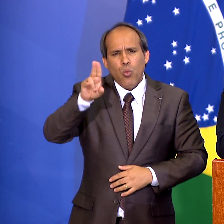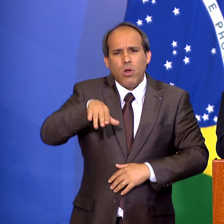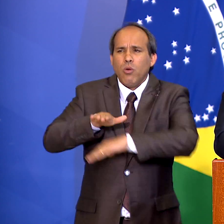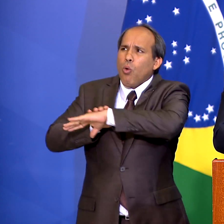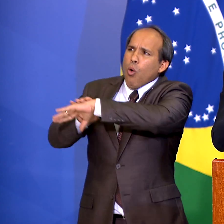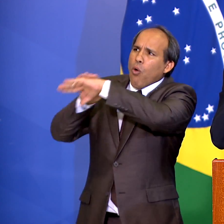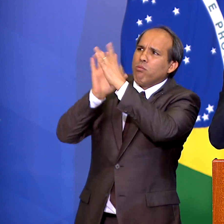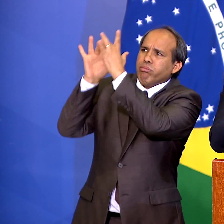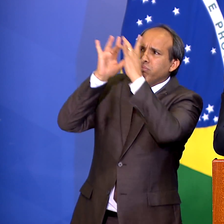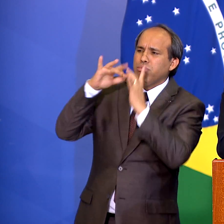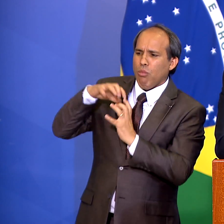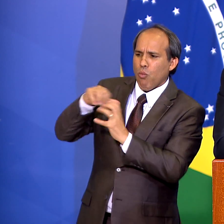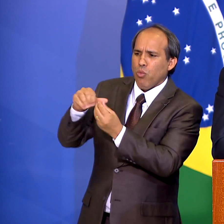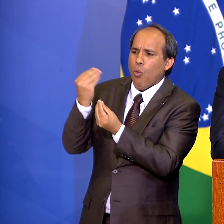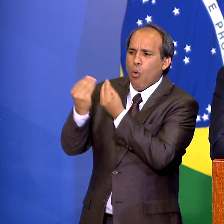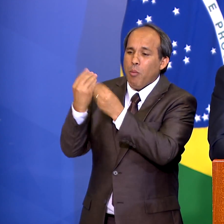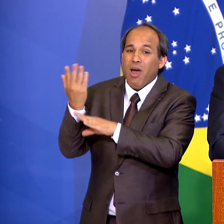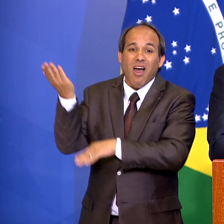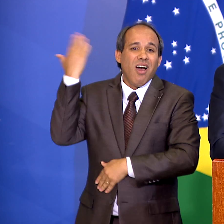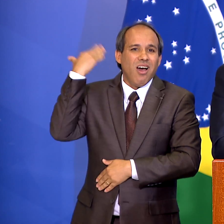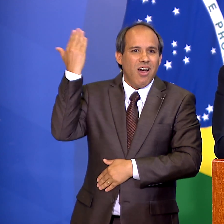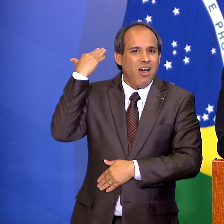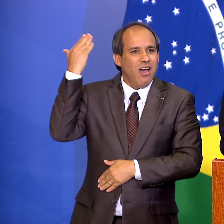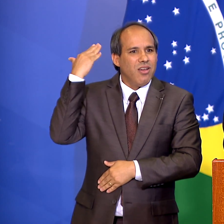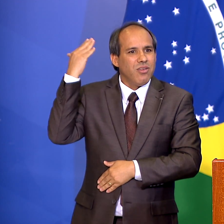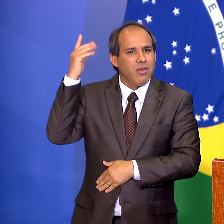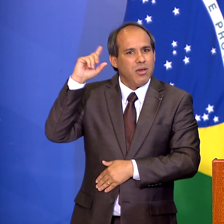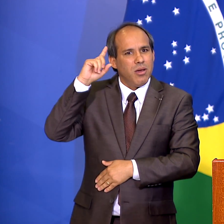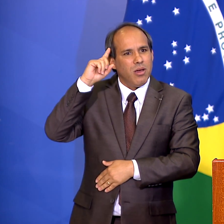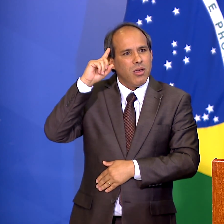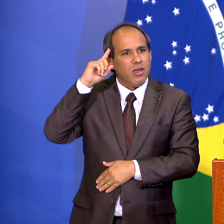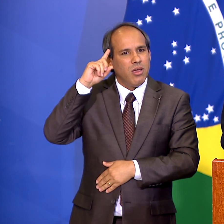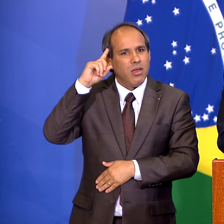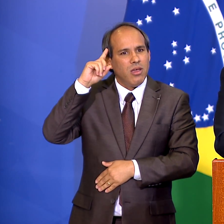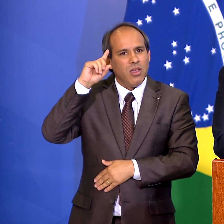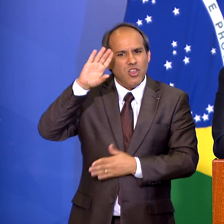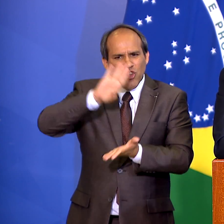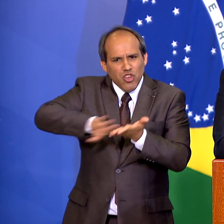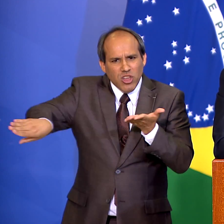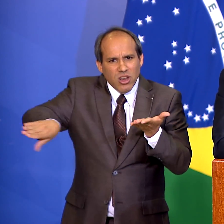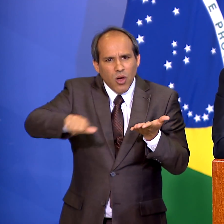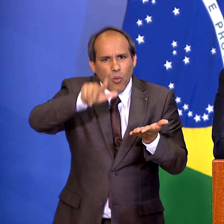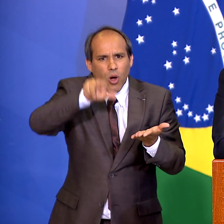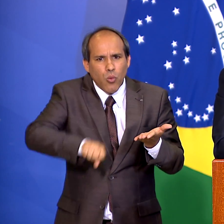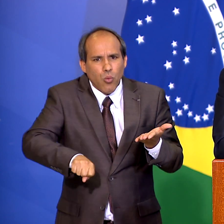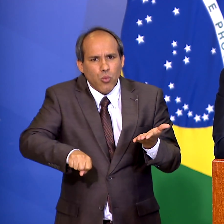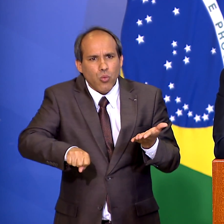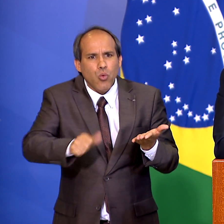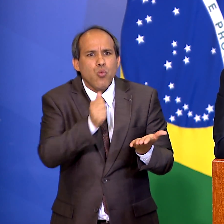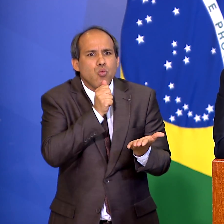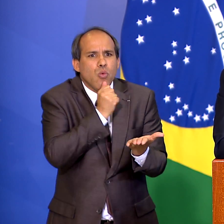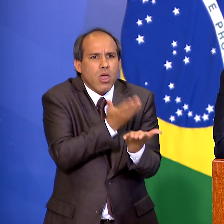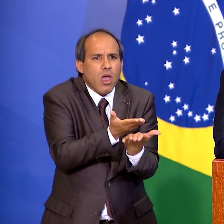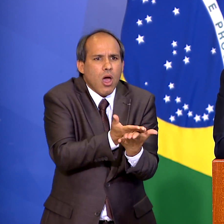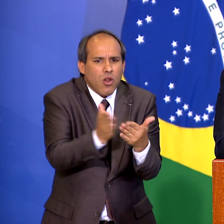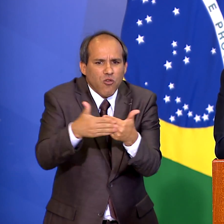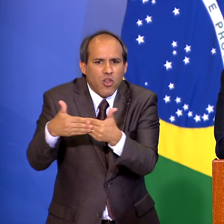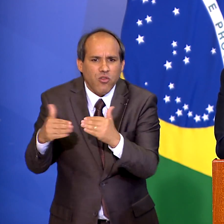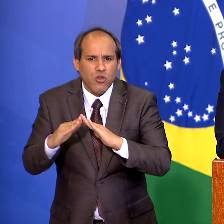todo sobre lá atrás, né, de deixar a molecada fora da sala de aula. Os números